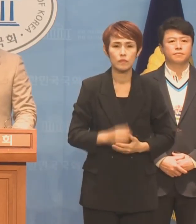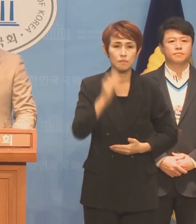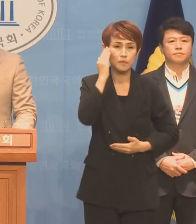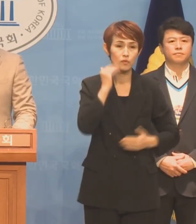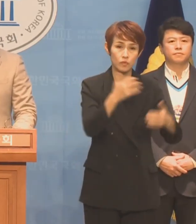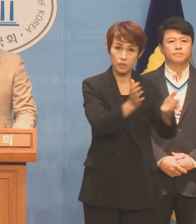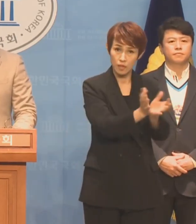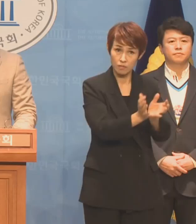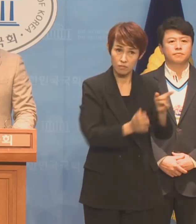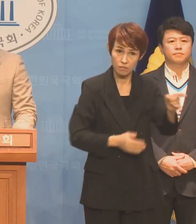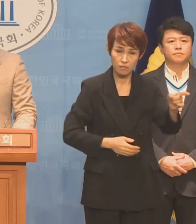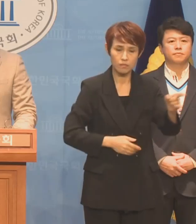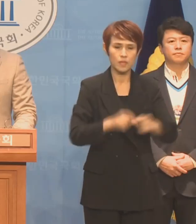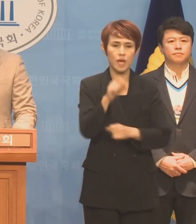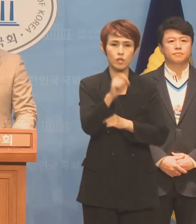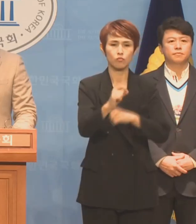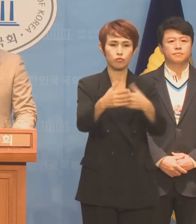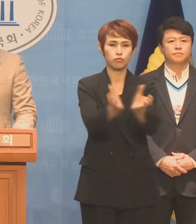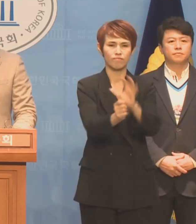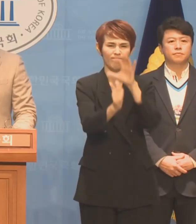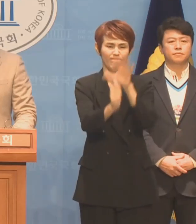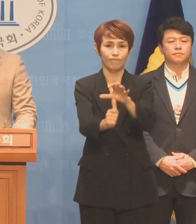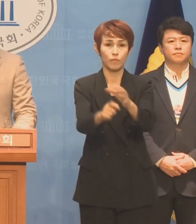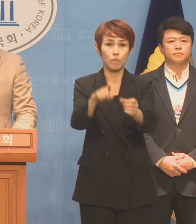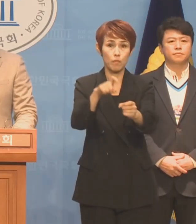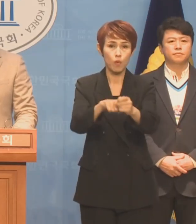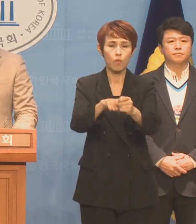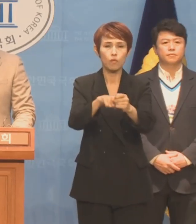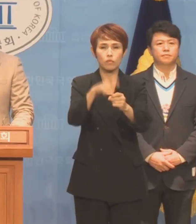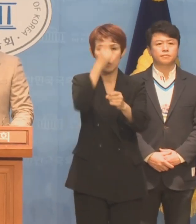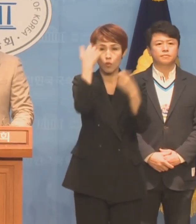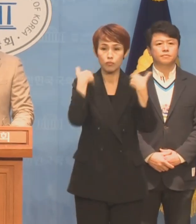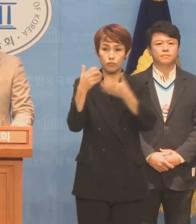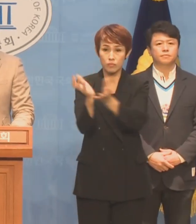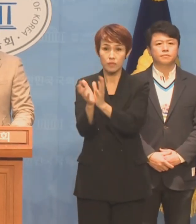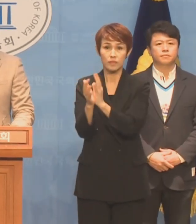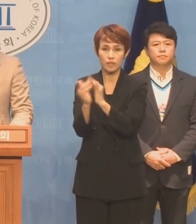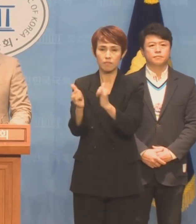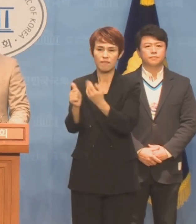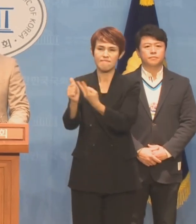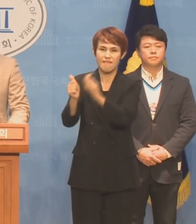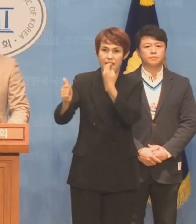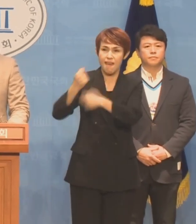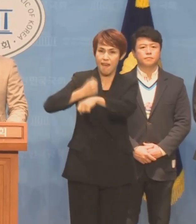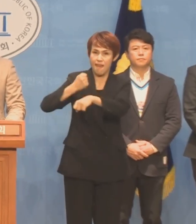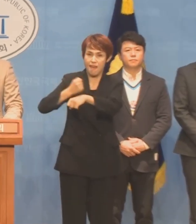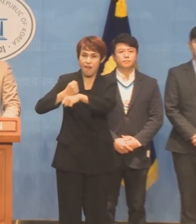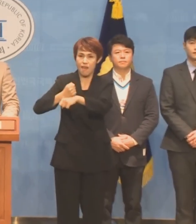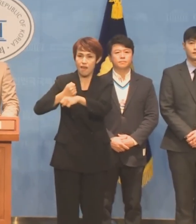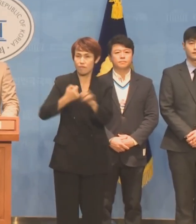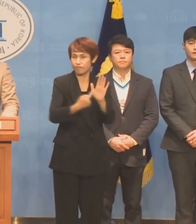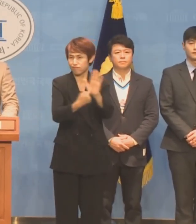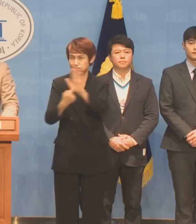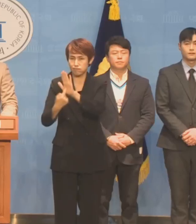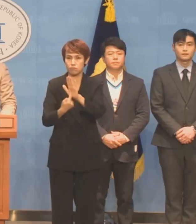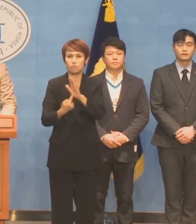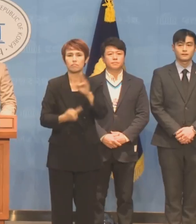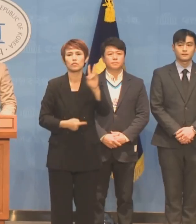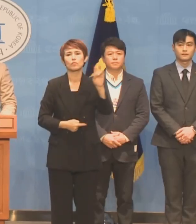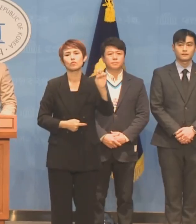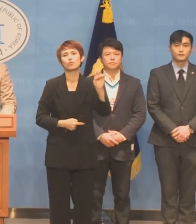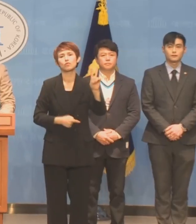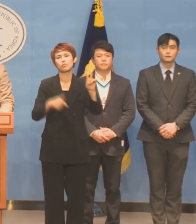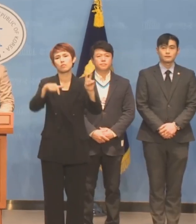민주당은 행정부 마비를 위해 정부 관료들에 대한 탄핵 소추안을 무려 22건이나